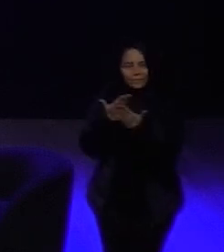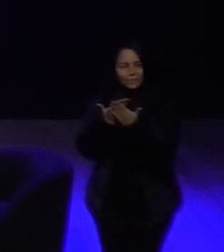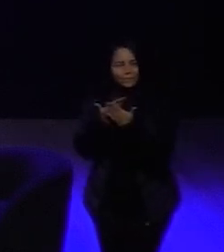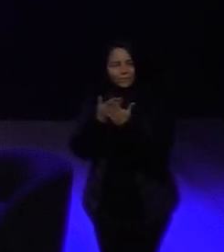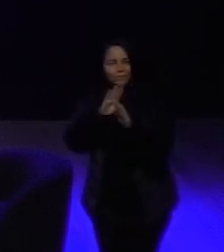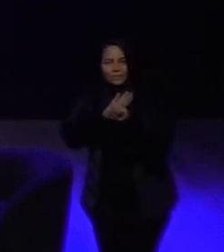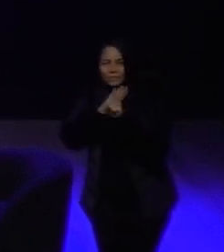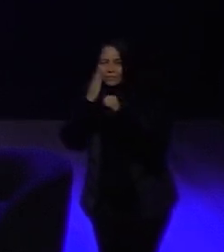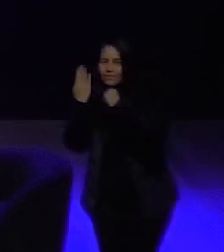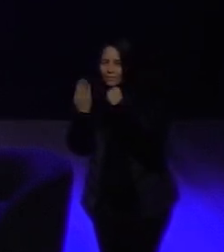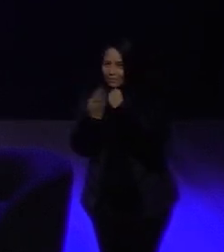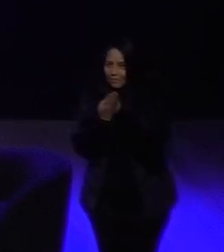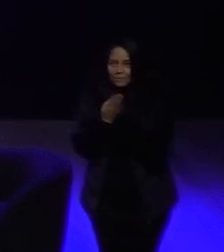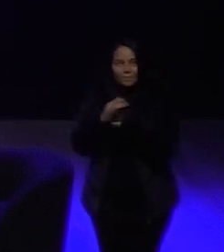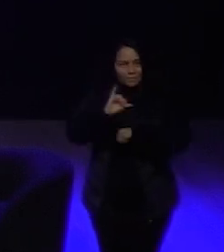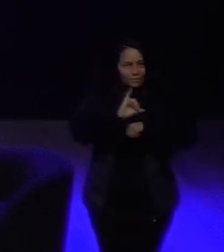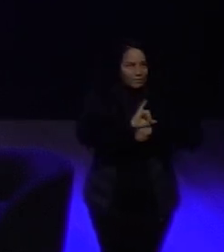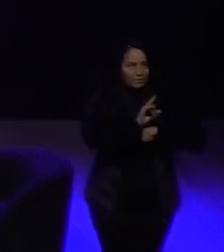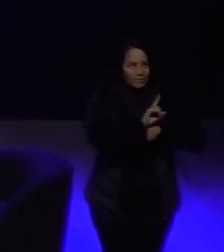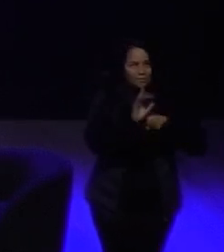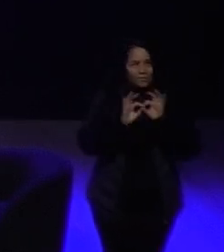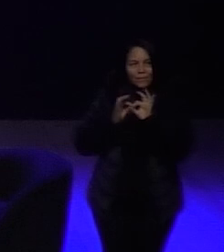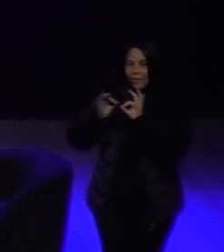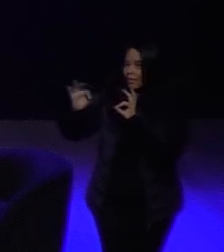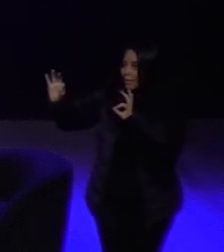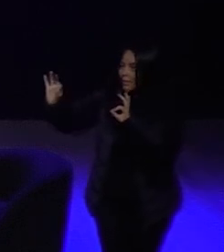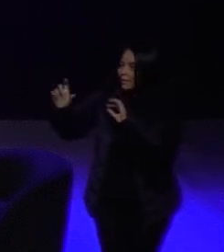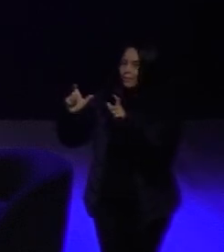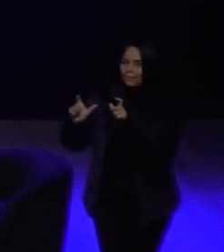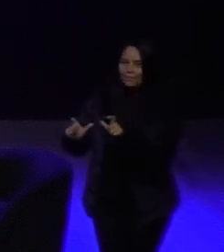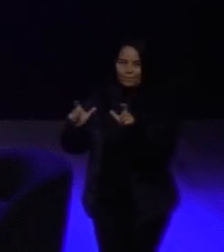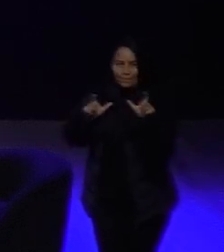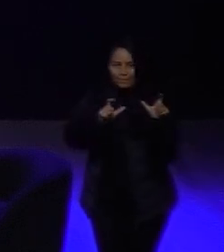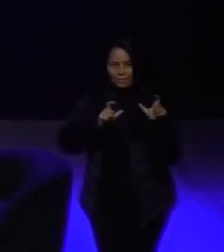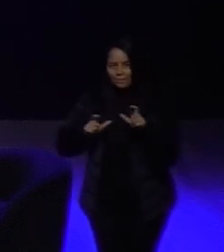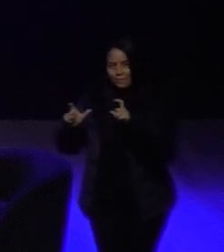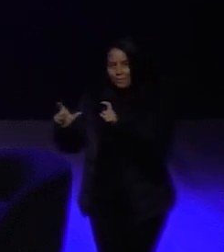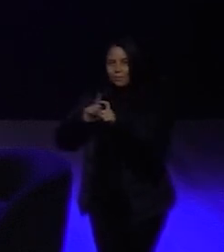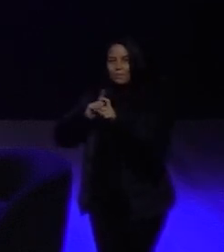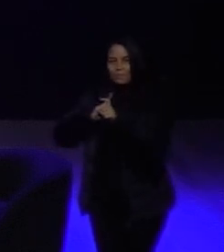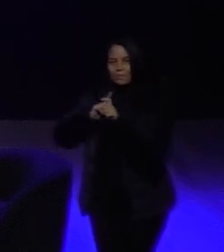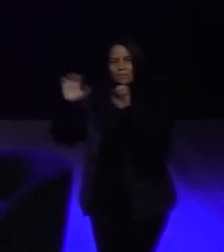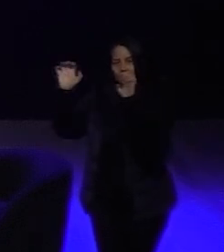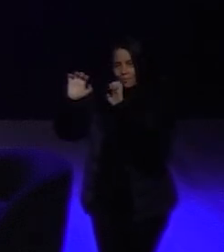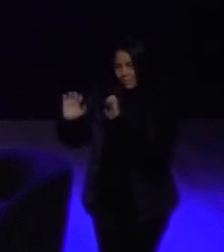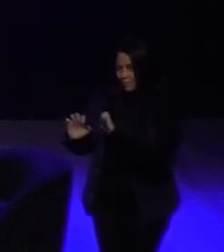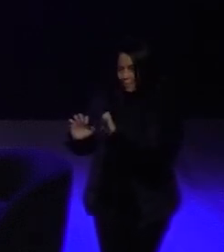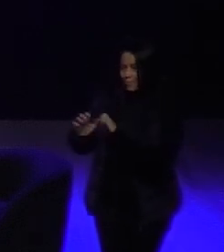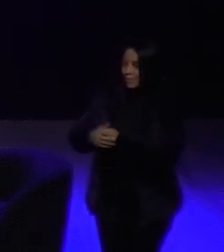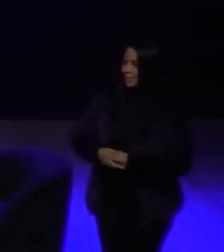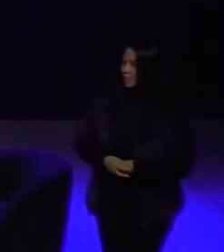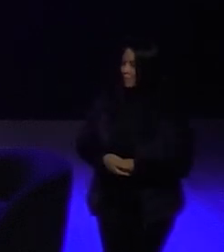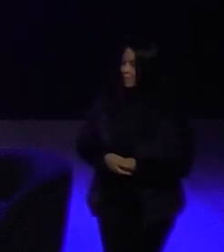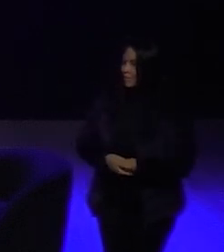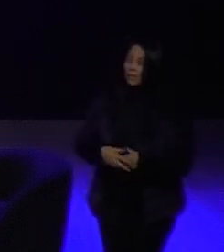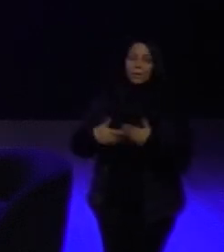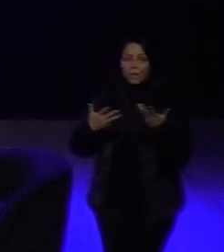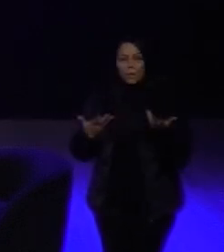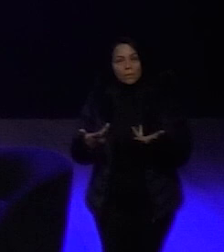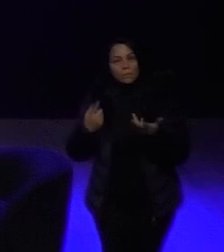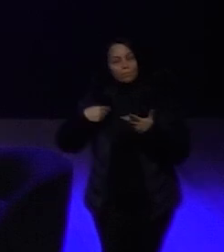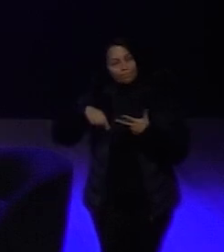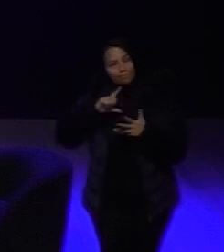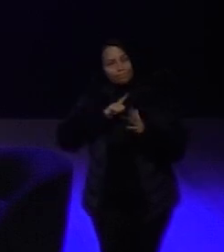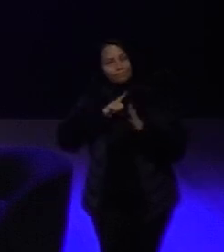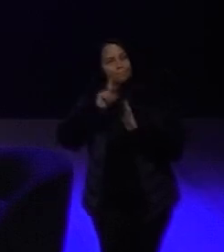bairros que não sejam aqui o centro, né, os bairros onde a gente possui algum tipo de estrutura. Então, né, sempre nos finais dos